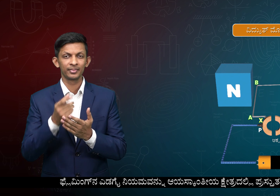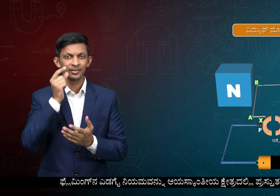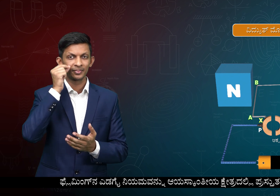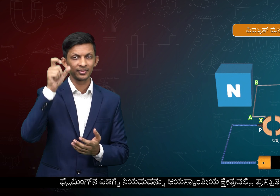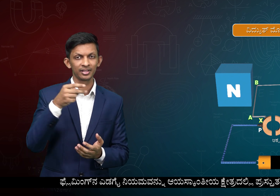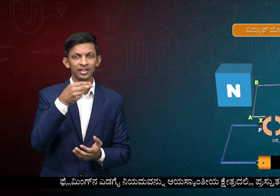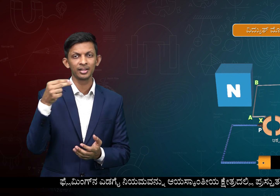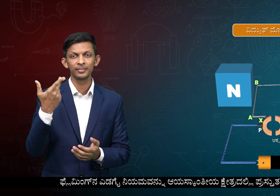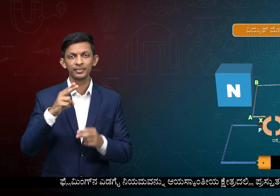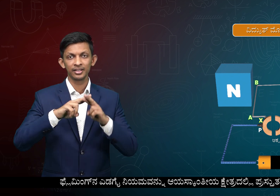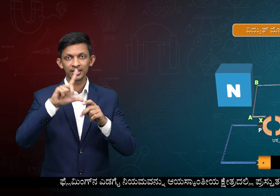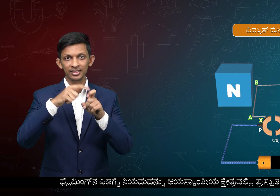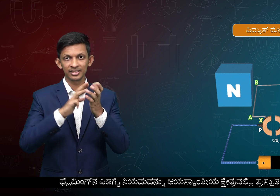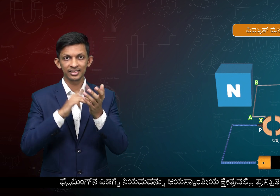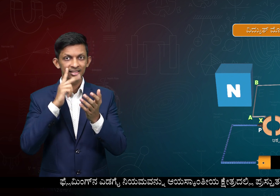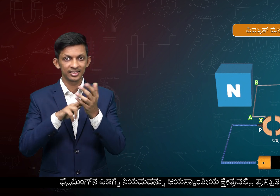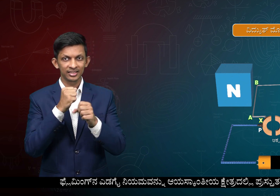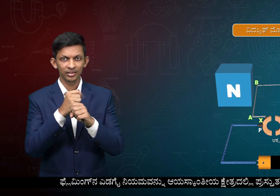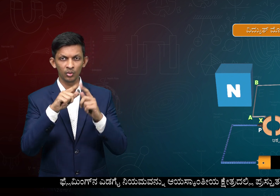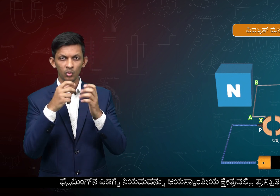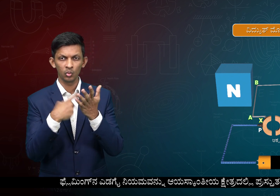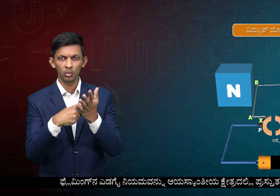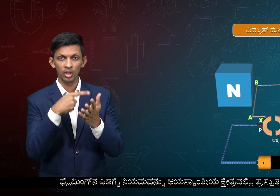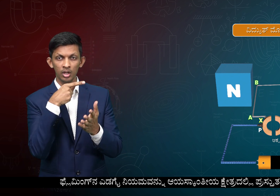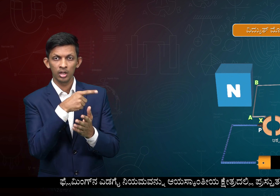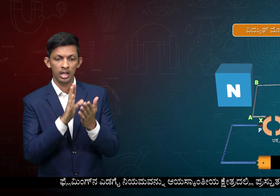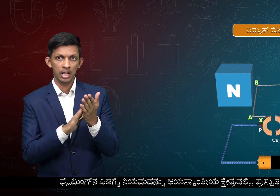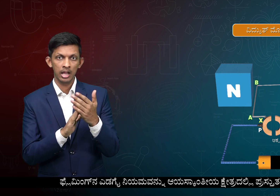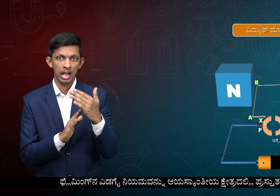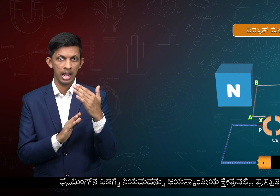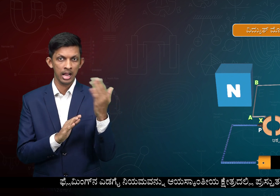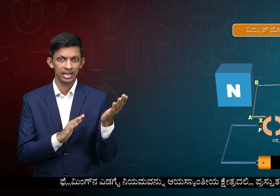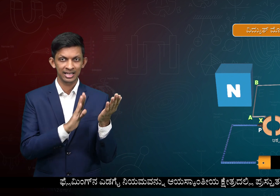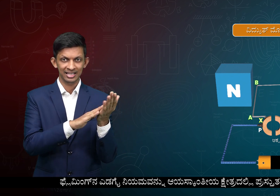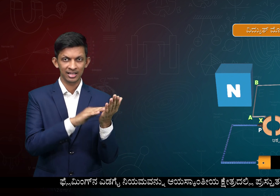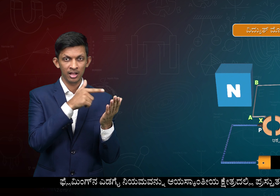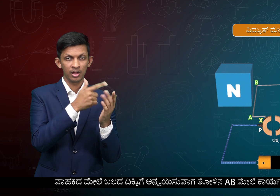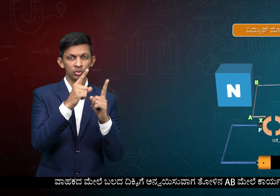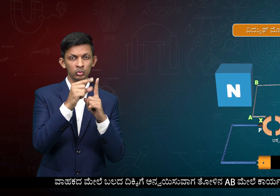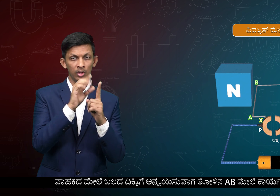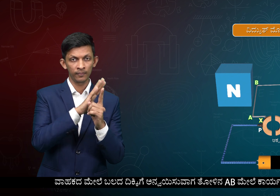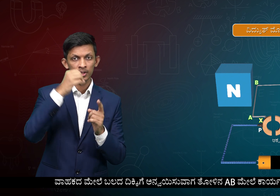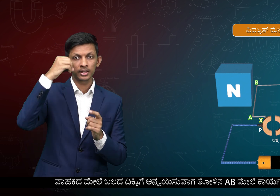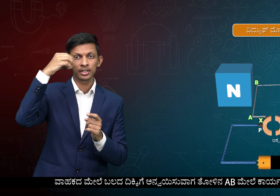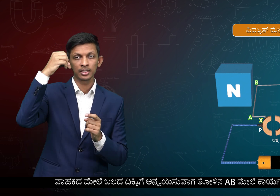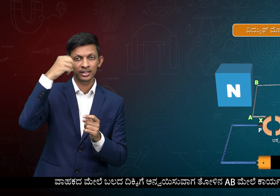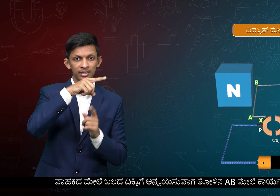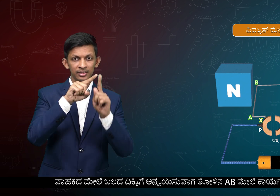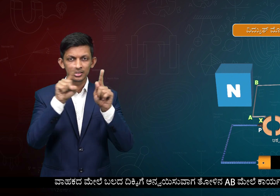ಫ್ಲೆಮಿಂಗ್ನ ಎಡಗೈ ನಿಯಮವನ್ನು ಆಯಸ್ಕಾಂತೀಯ ಕ್ಷೇತ್ರದಲ್ಲಿ ಪ್ರಸ್ತುತ ಸಾಗಿಸುವ ವಾಹಕದ